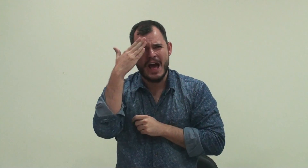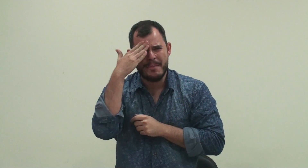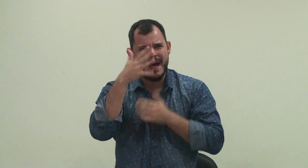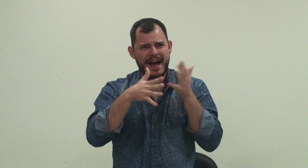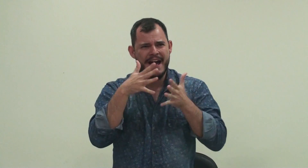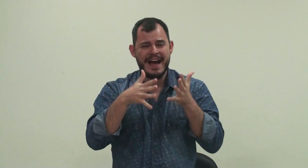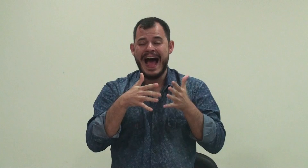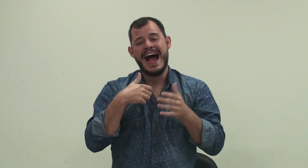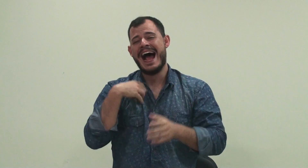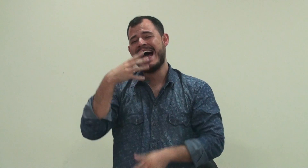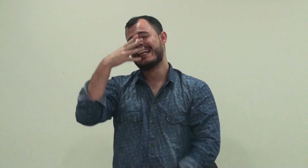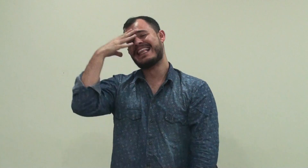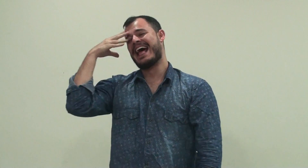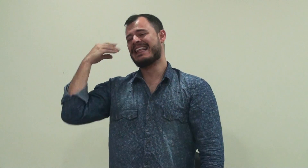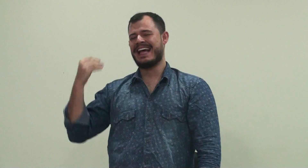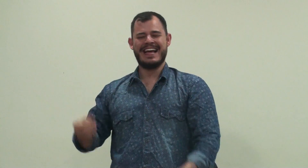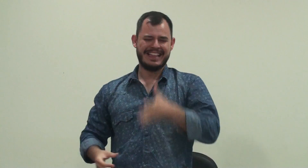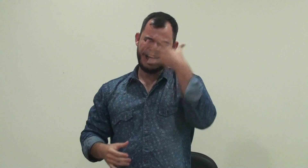fazer